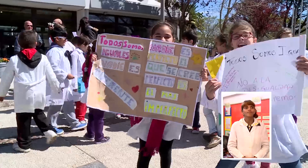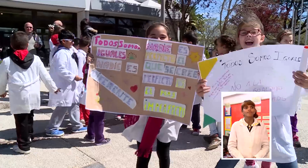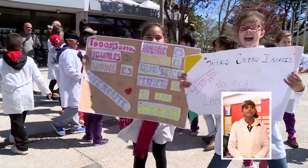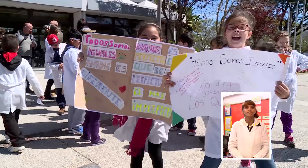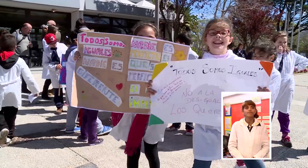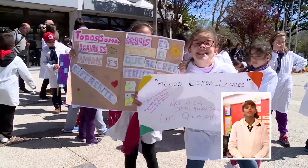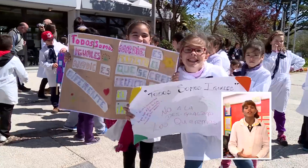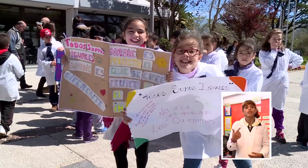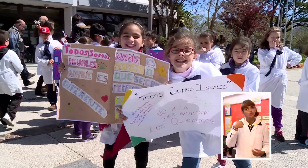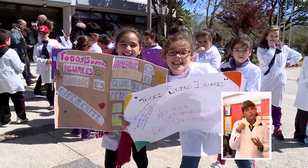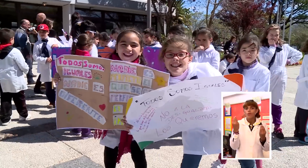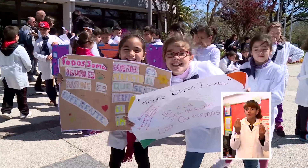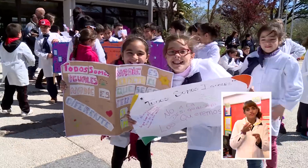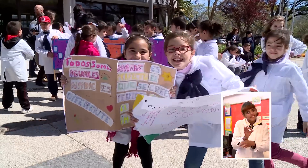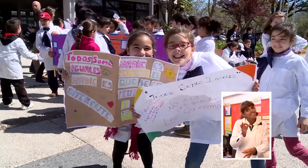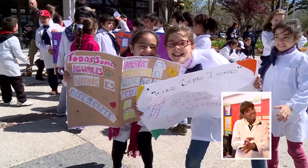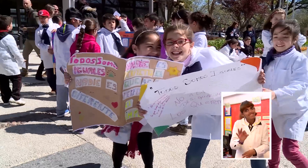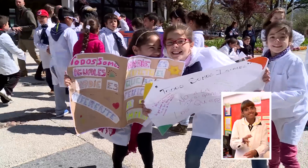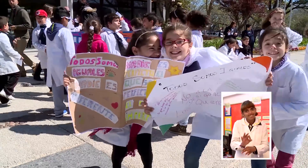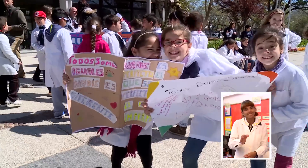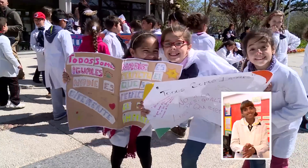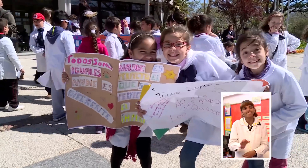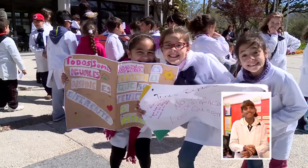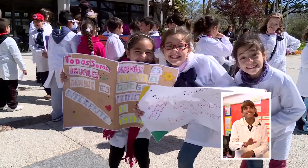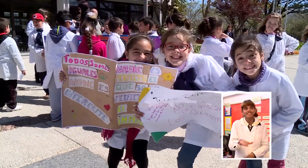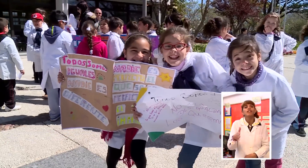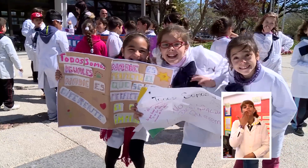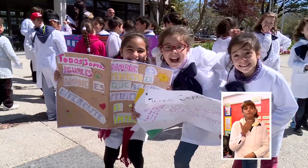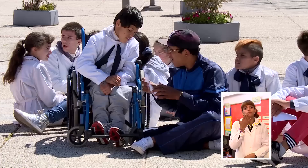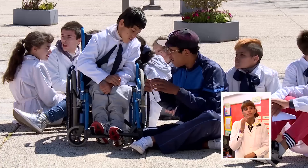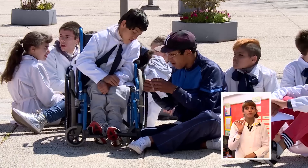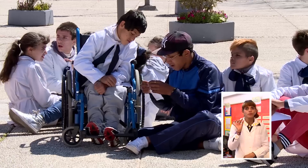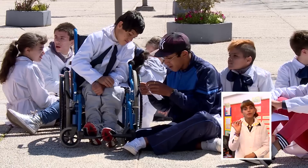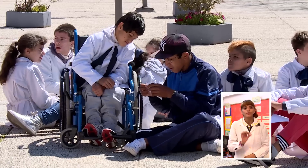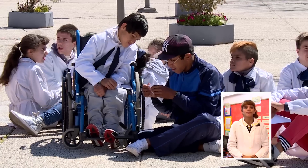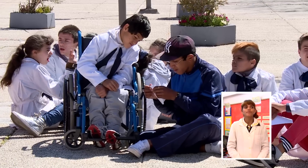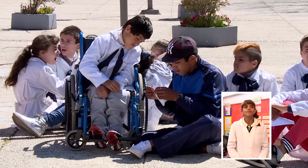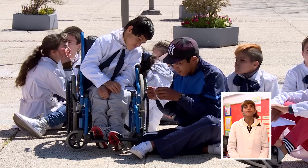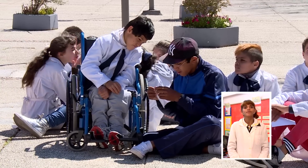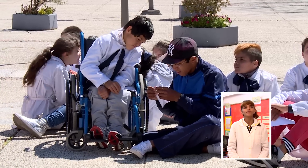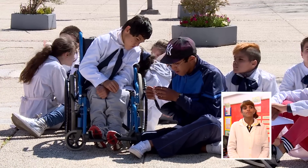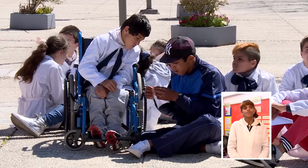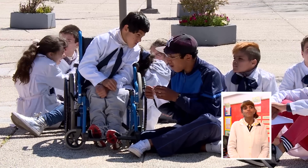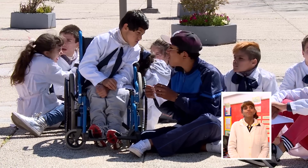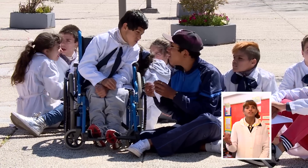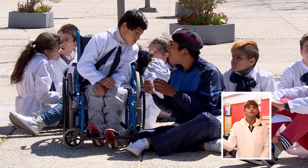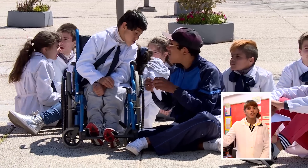menos. Sí, yo soy la que siempre les estoy enseñando y enseñando. Y sí, mis hermanos